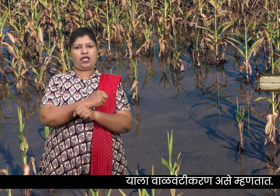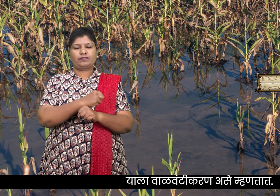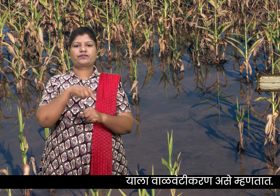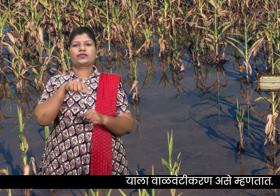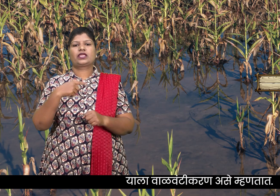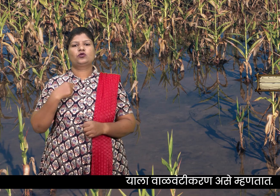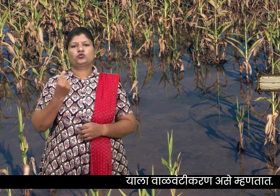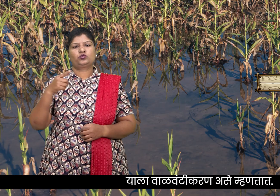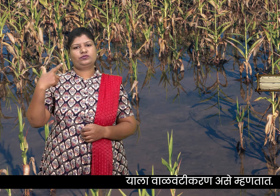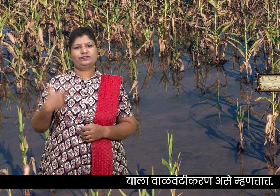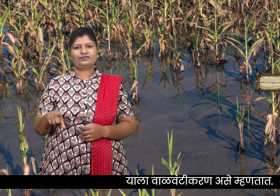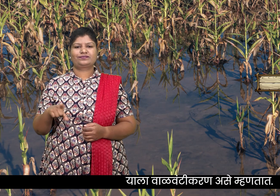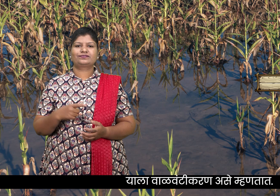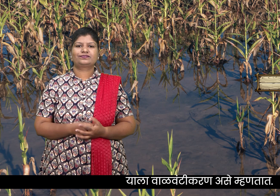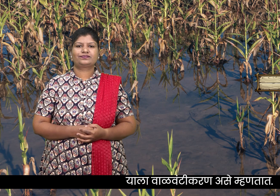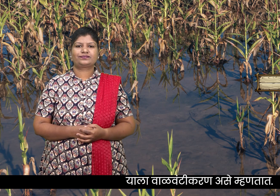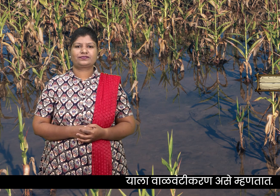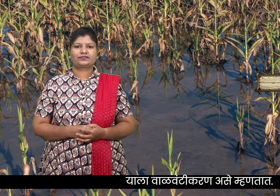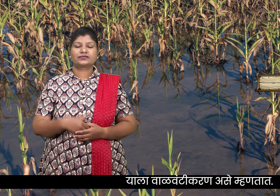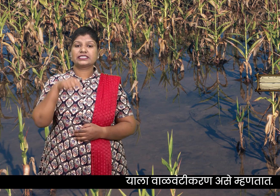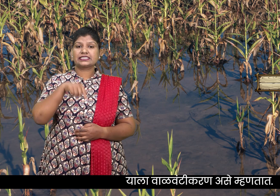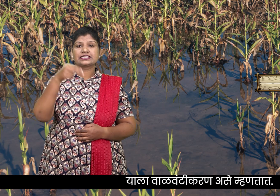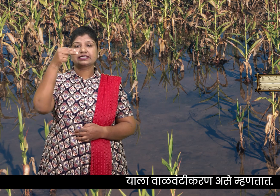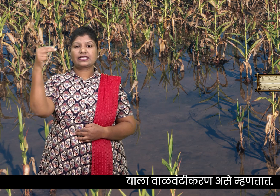याला वाळवंटीकरण असे म्हणतात।